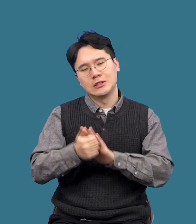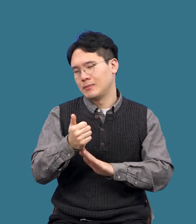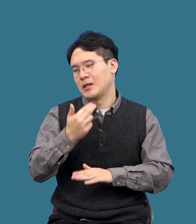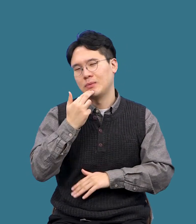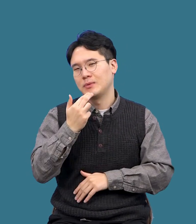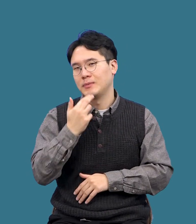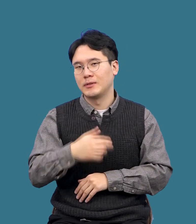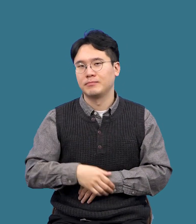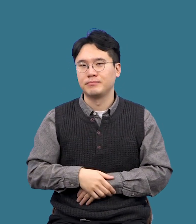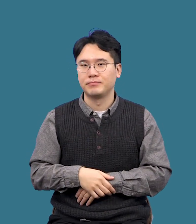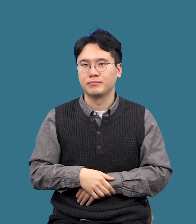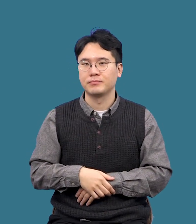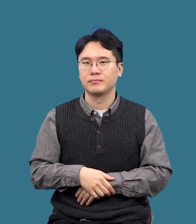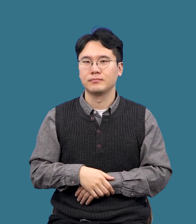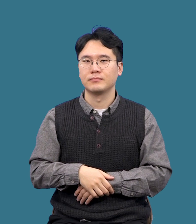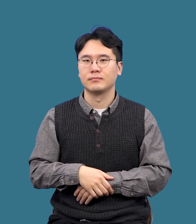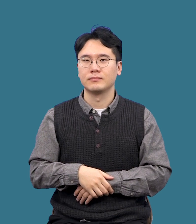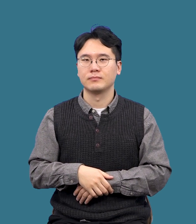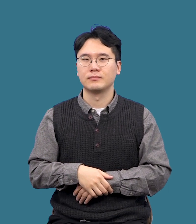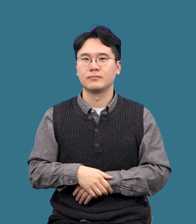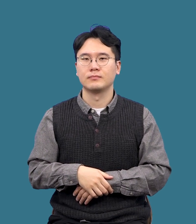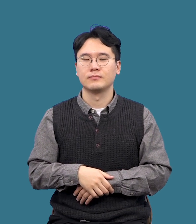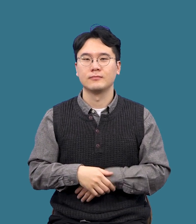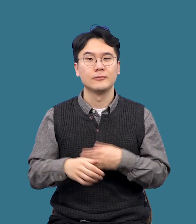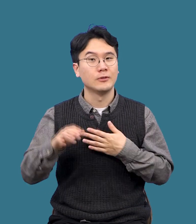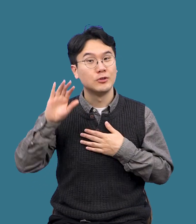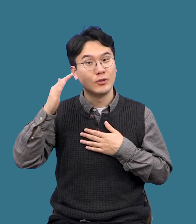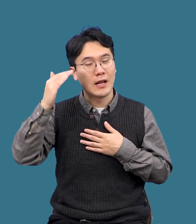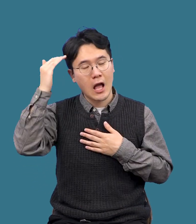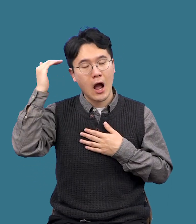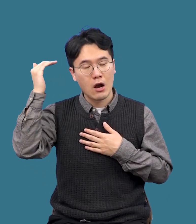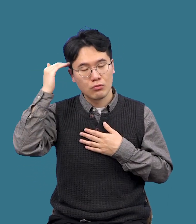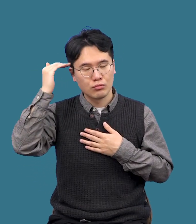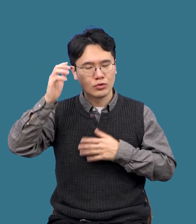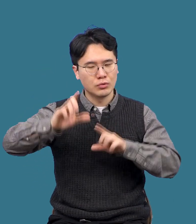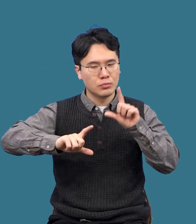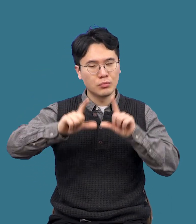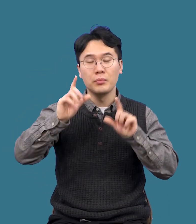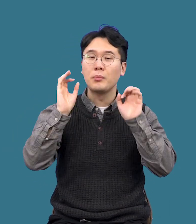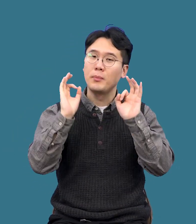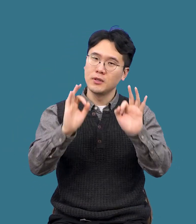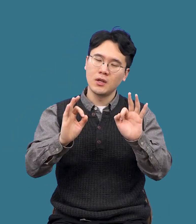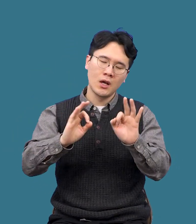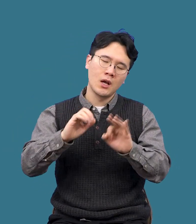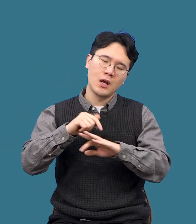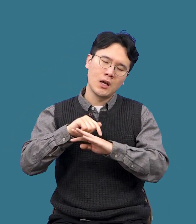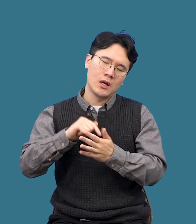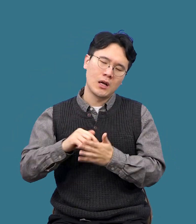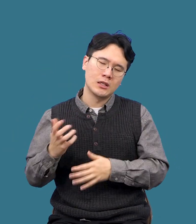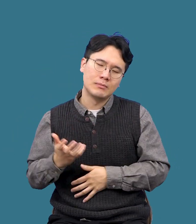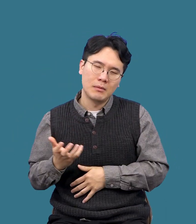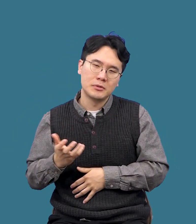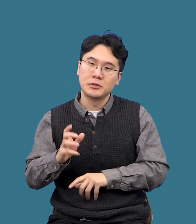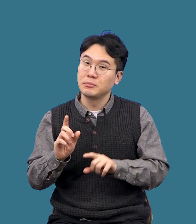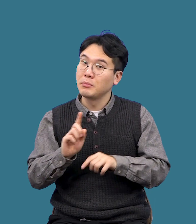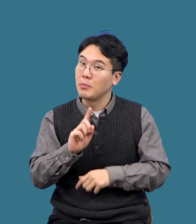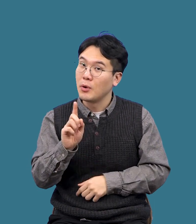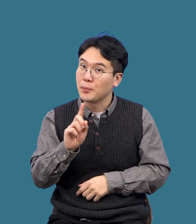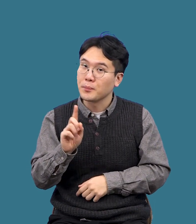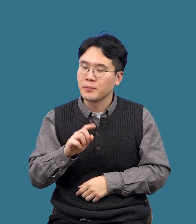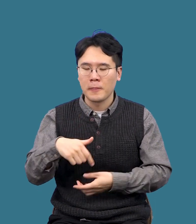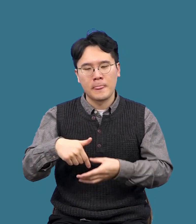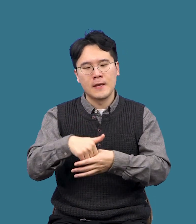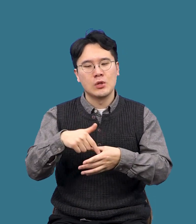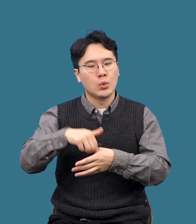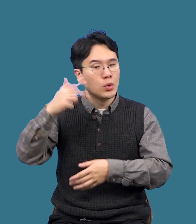저는 최근에 우리 한국 현실을 보면서 가장 가슴 아픈 현실 중에 하나는 이런 기독교 정신으로